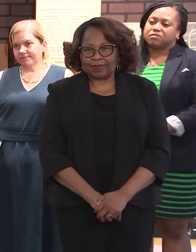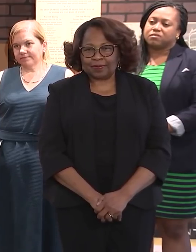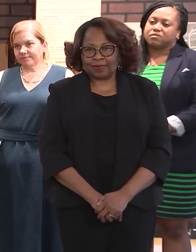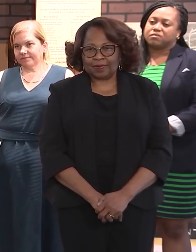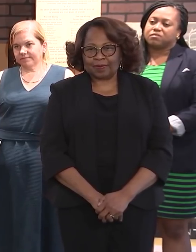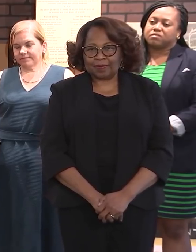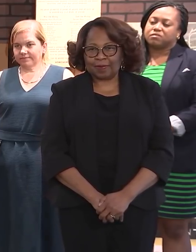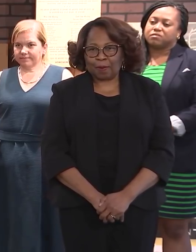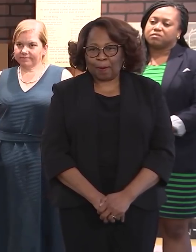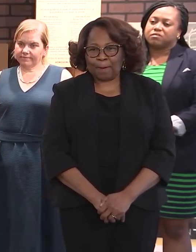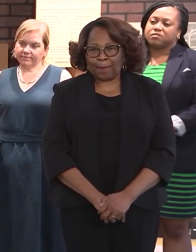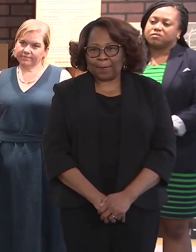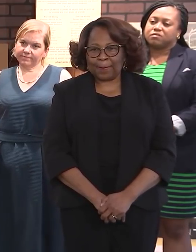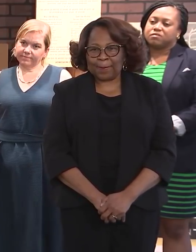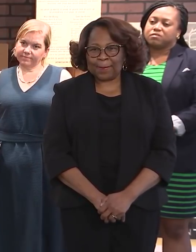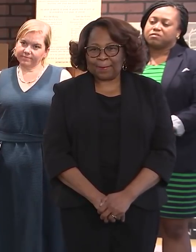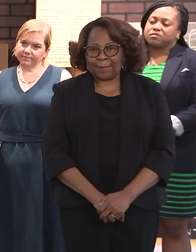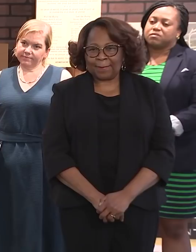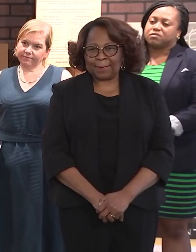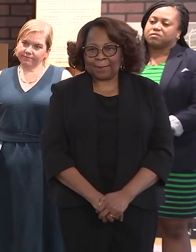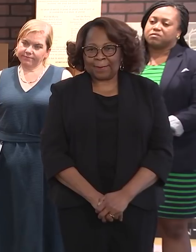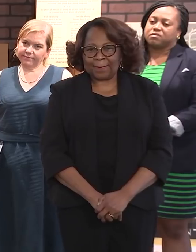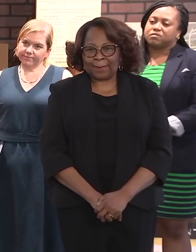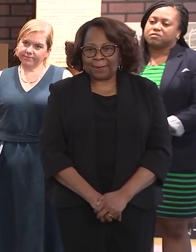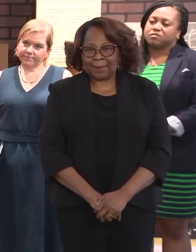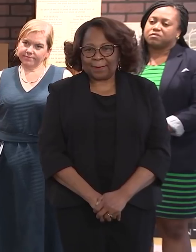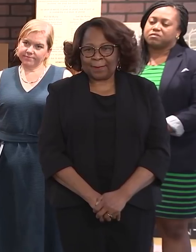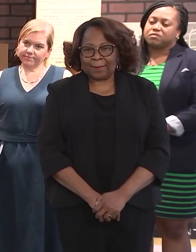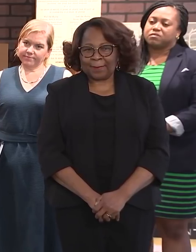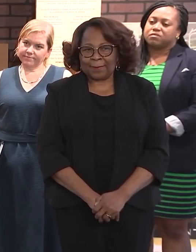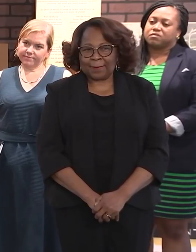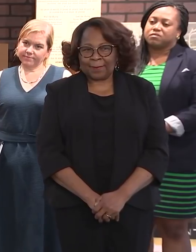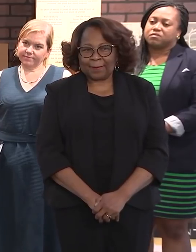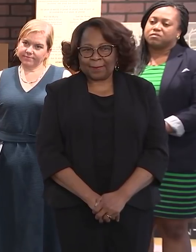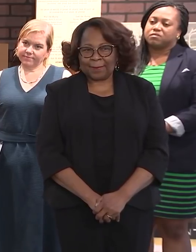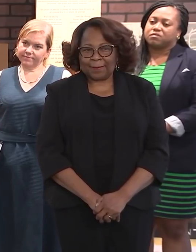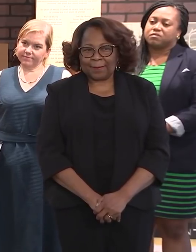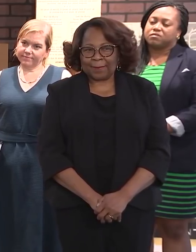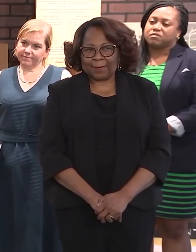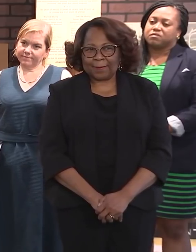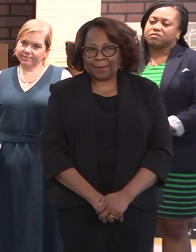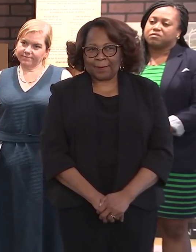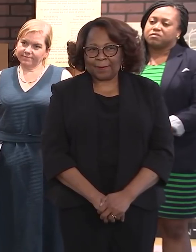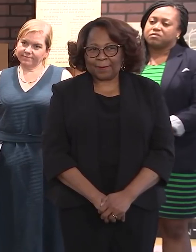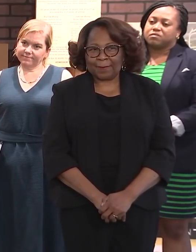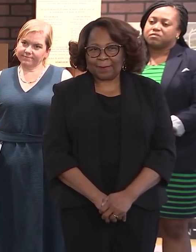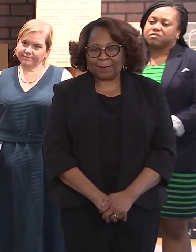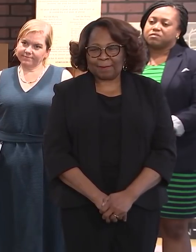racistas que han causado estragos en nuestra ciudad latina y afroamericana.